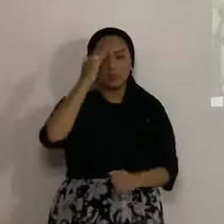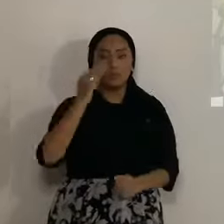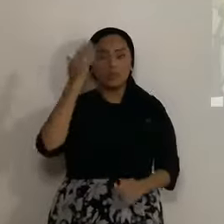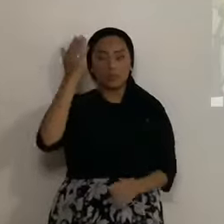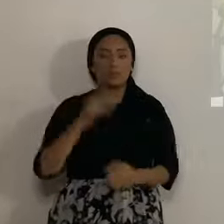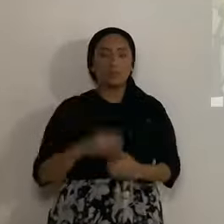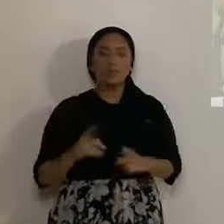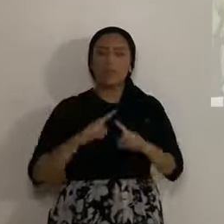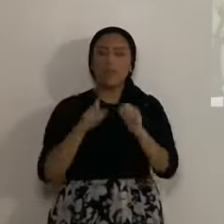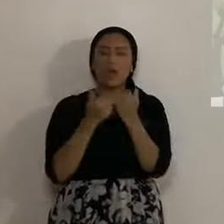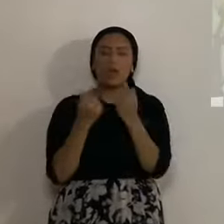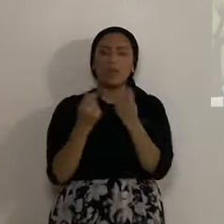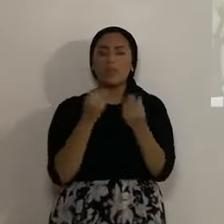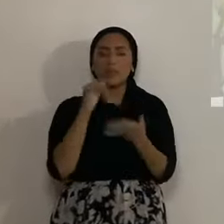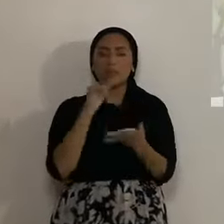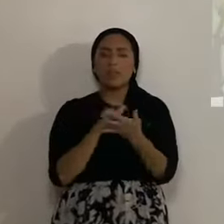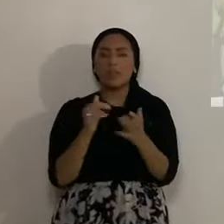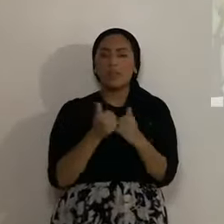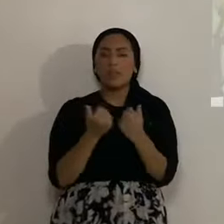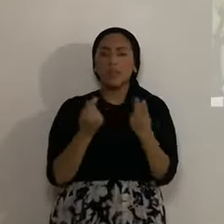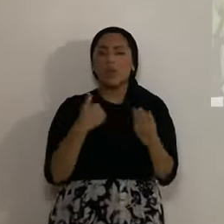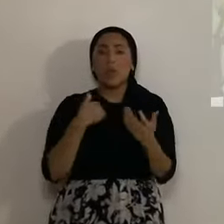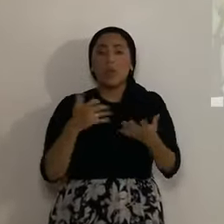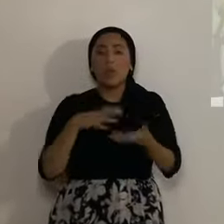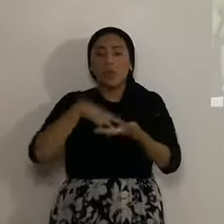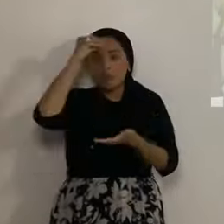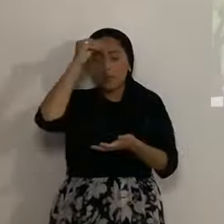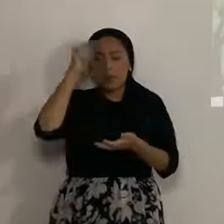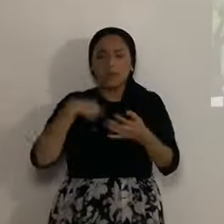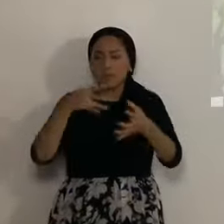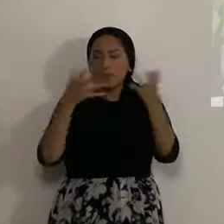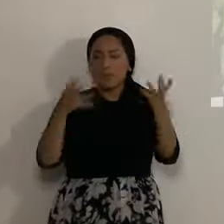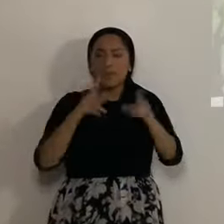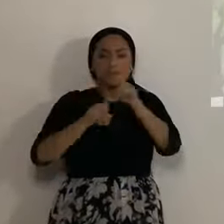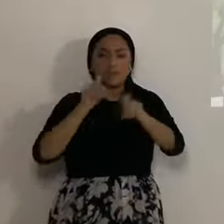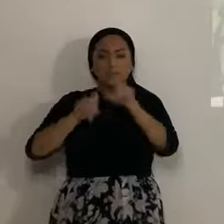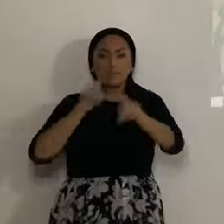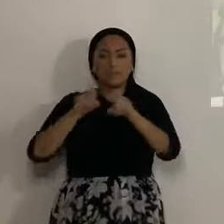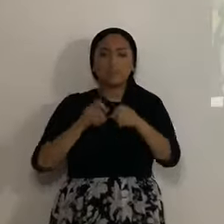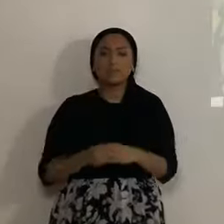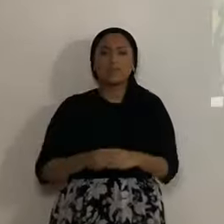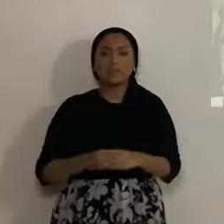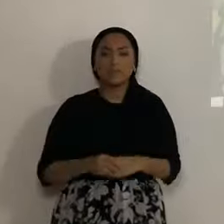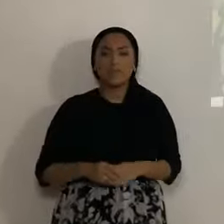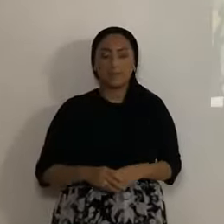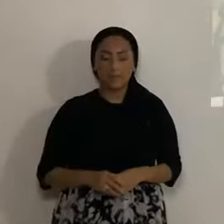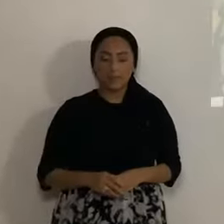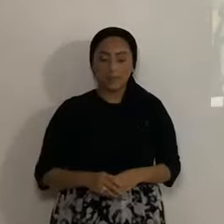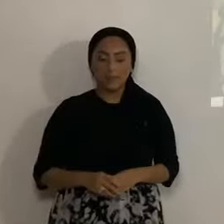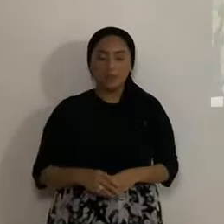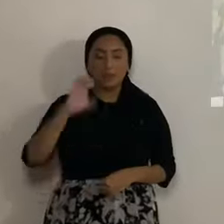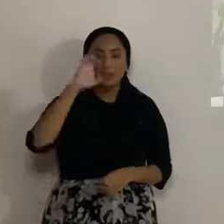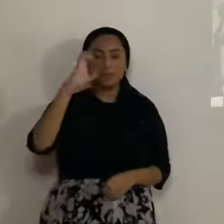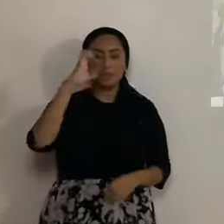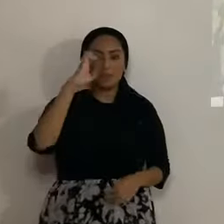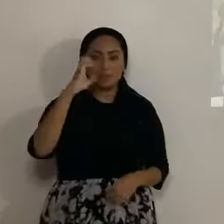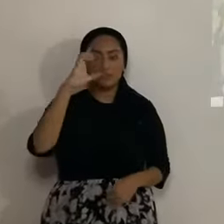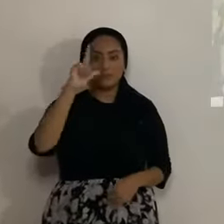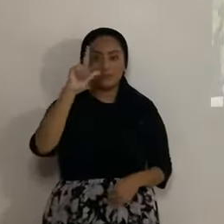Pero, ¿cómo se hace esto, Roy? ¿Cómo? Quiero saberlo porque hay muchas preguntas. Entonces, vamos a Eclesiastes,